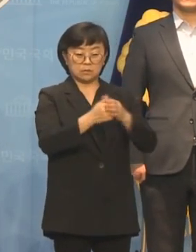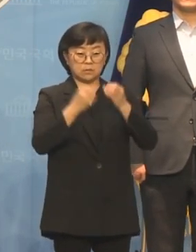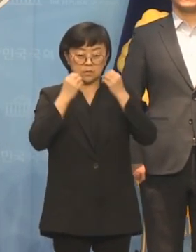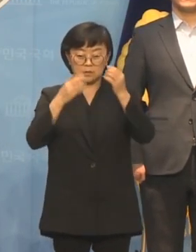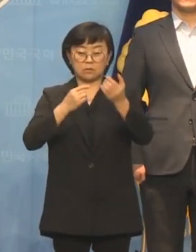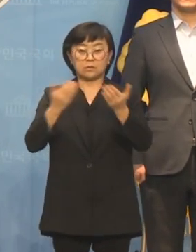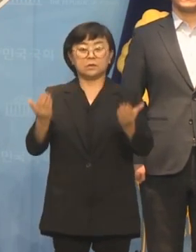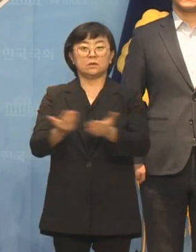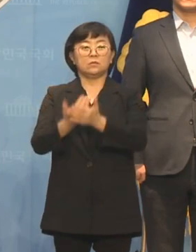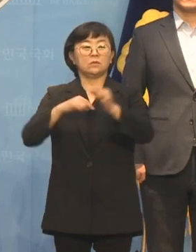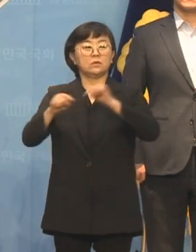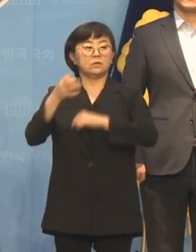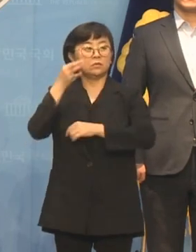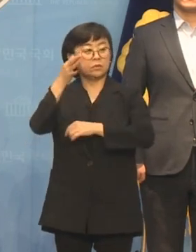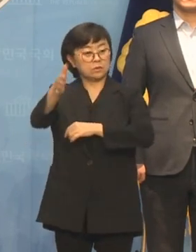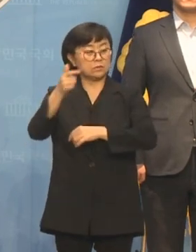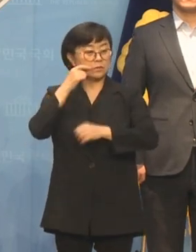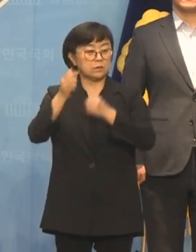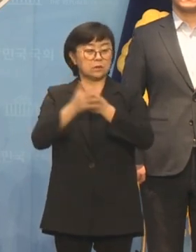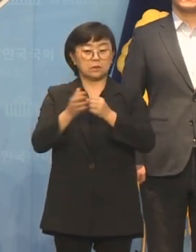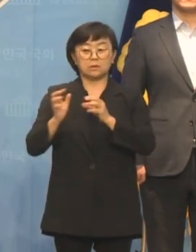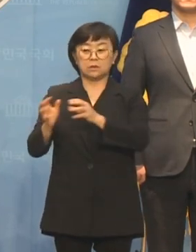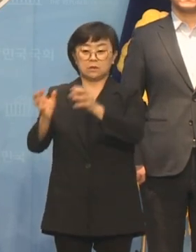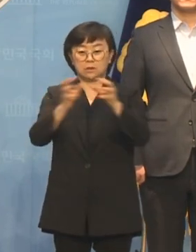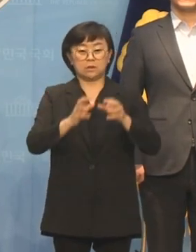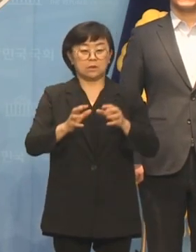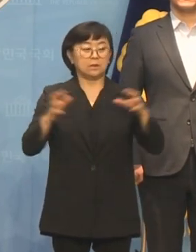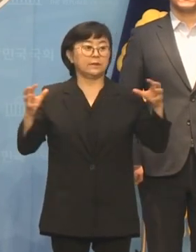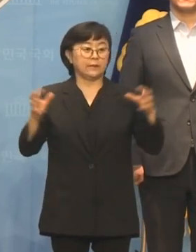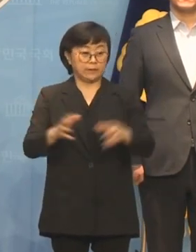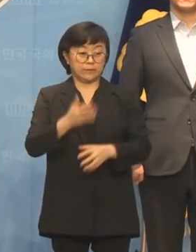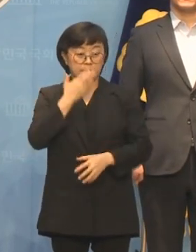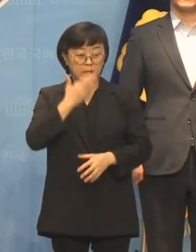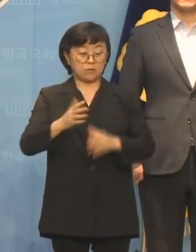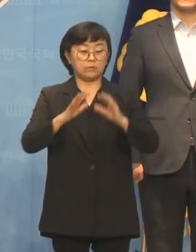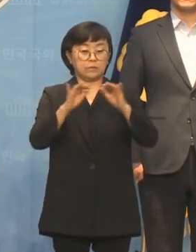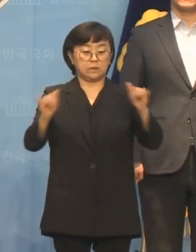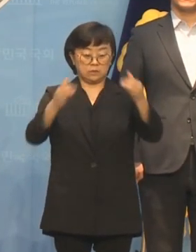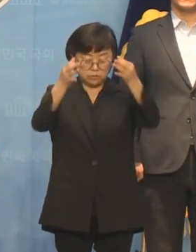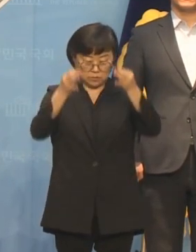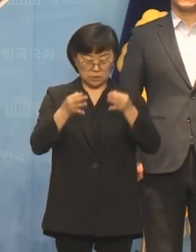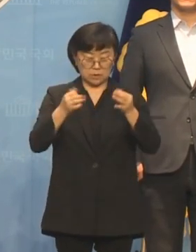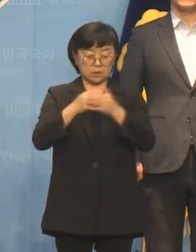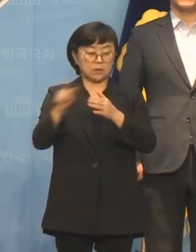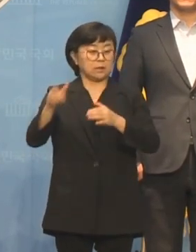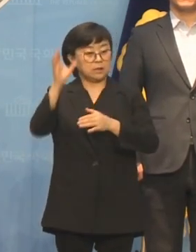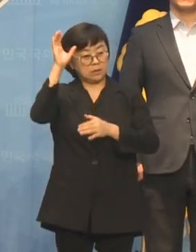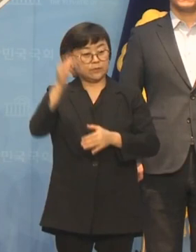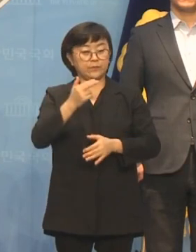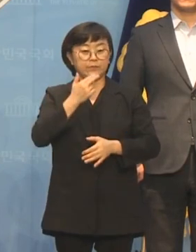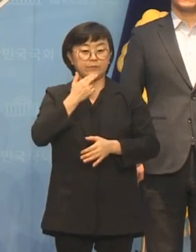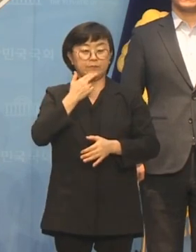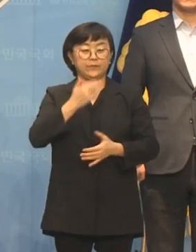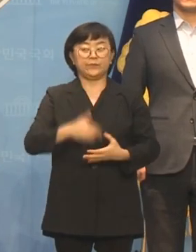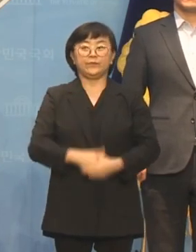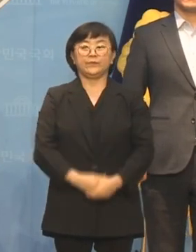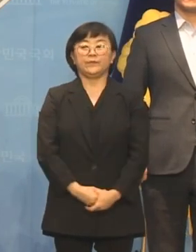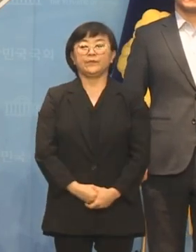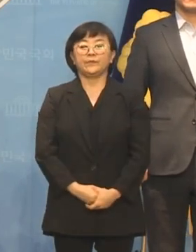진보 정치를 보여주지 못하는 끼리끼리의 단합만으로는 국민들에게 어떤 기대감도 드릴 수가